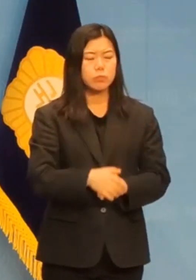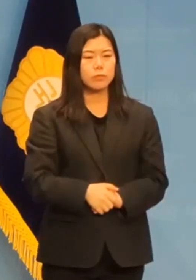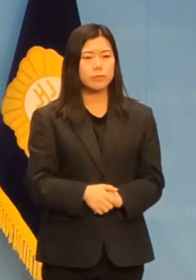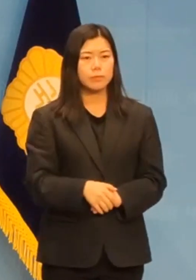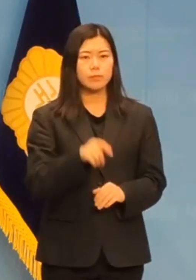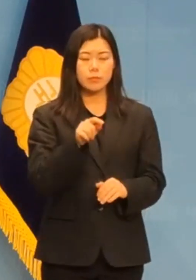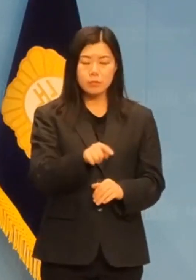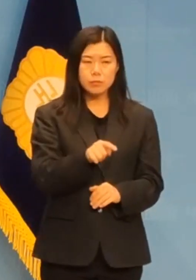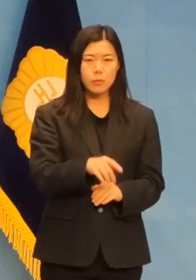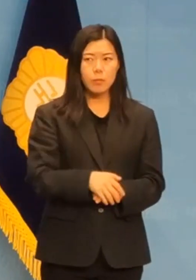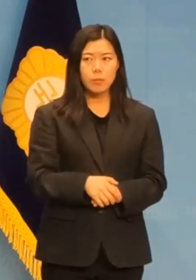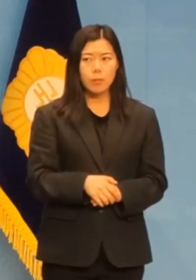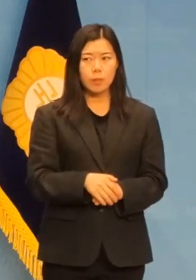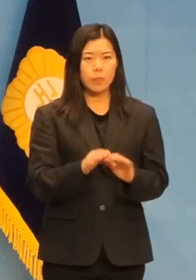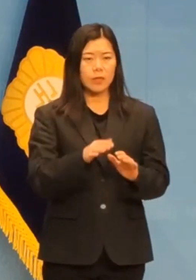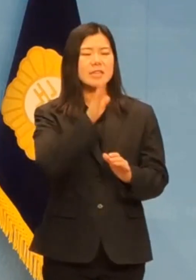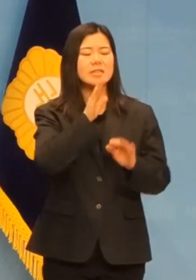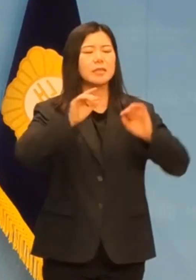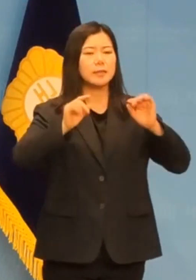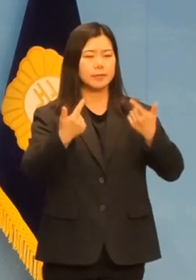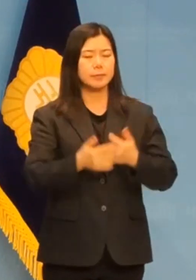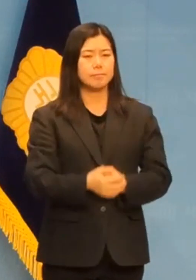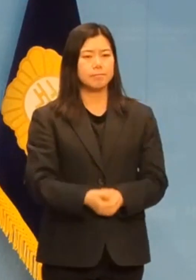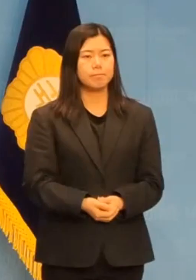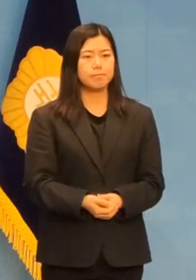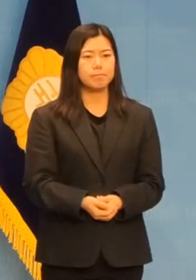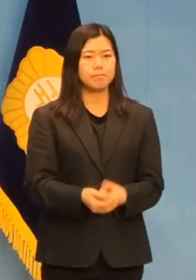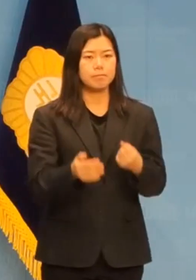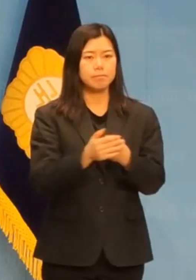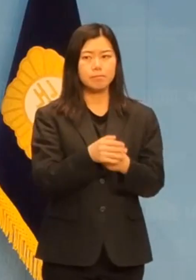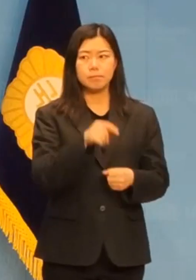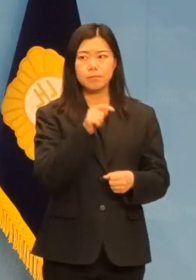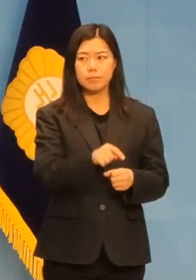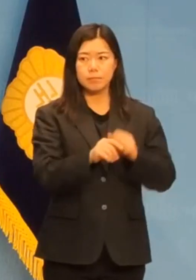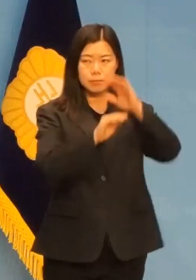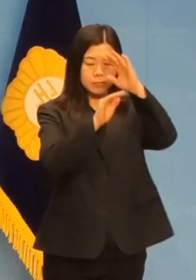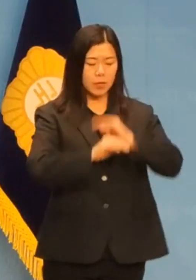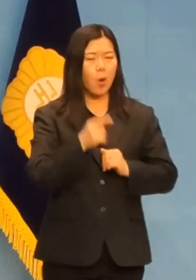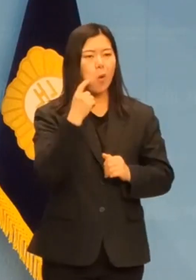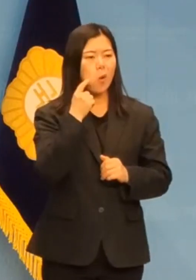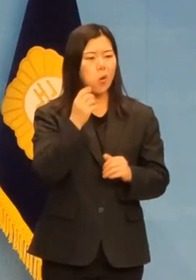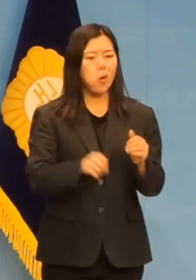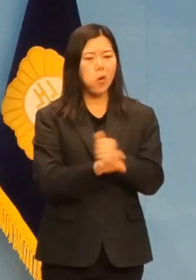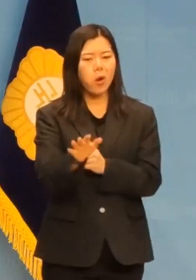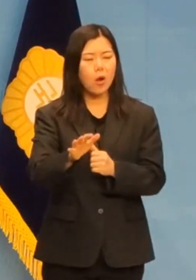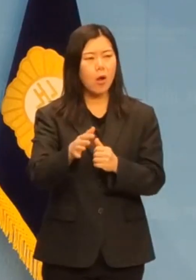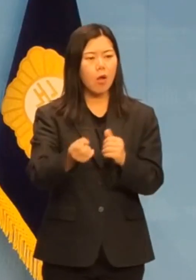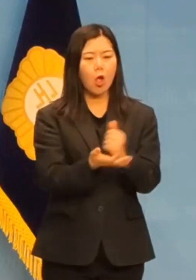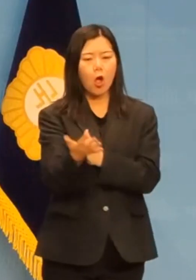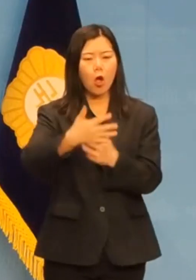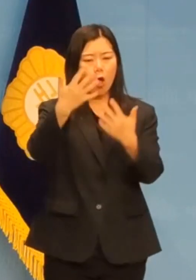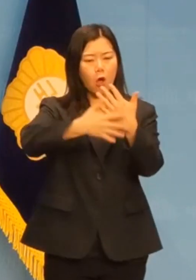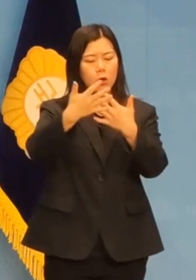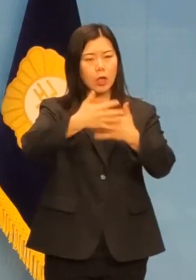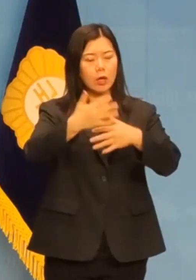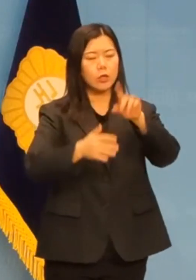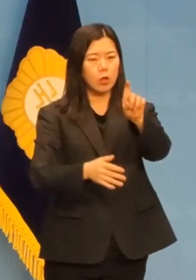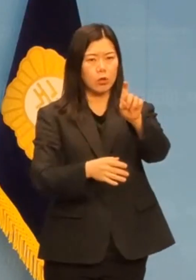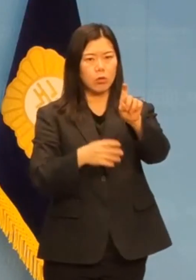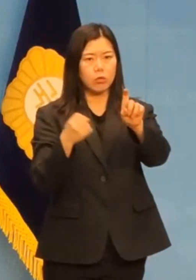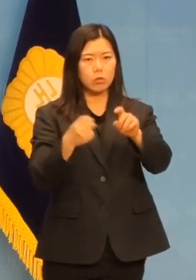이는 명백한 사실이 아닙니다. 이에 따라 해당 허위 사실을 유포한 영상 10건과 게시글 1건 등